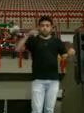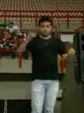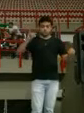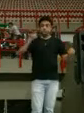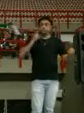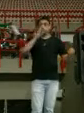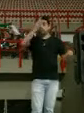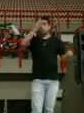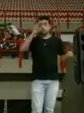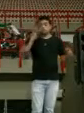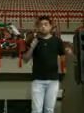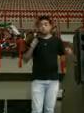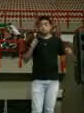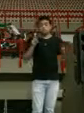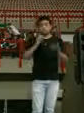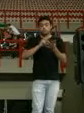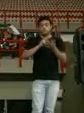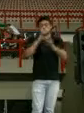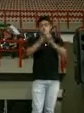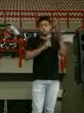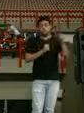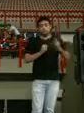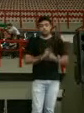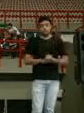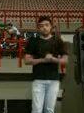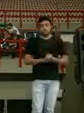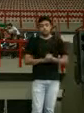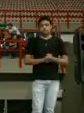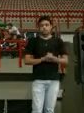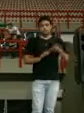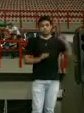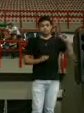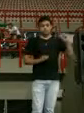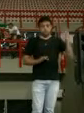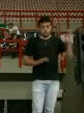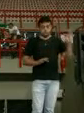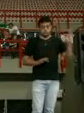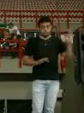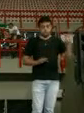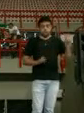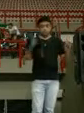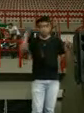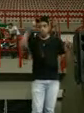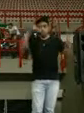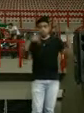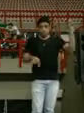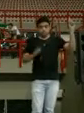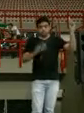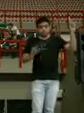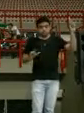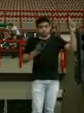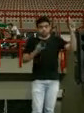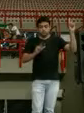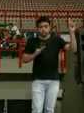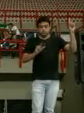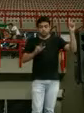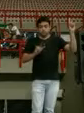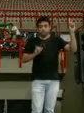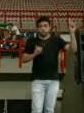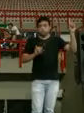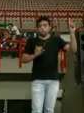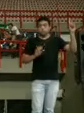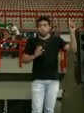a densidade linear. Verdadeiro ou falso? A frequência Fzinho é inversamente proporcional ao Mi. Isso é